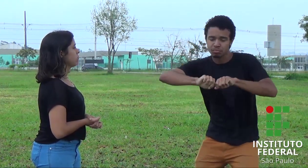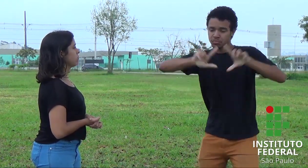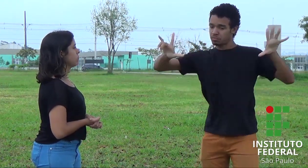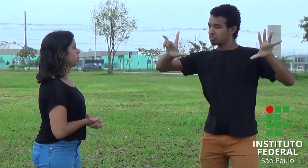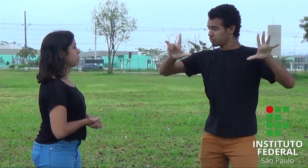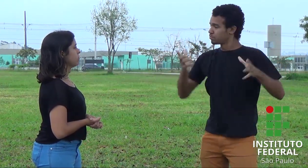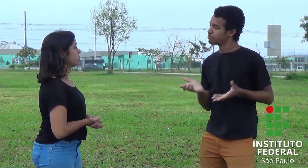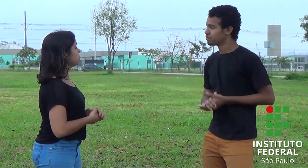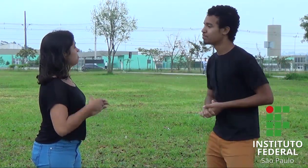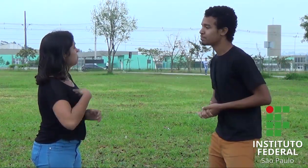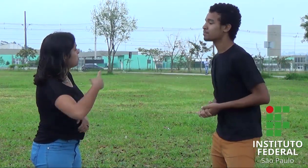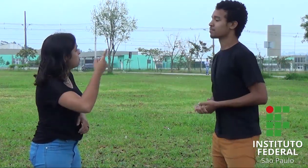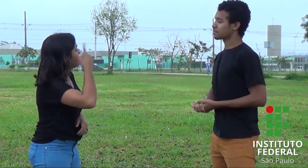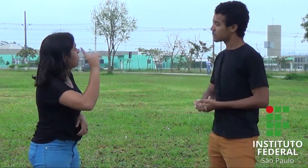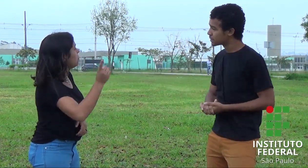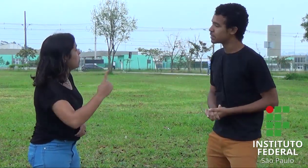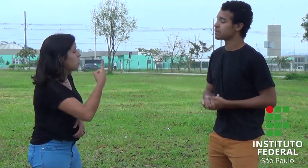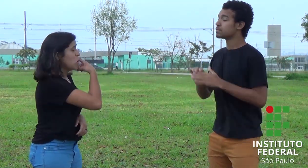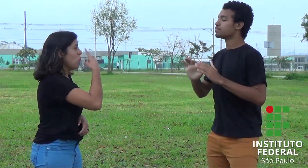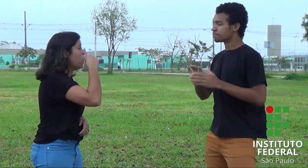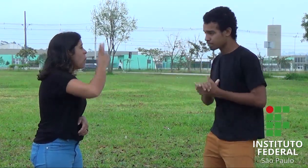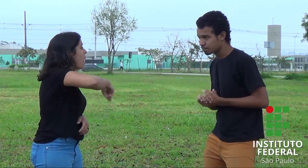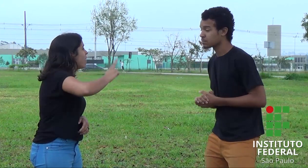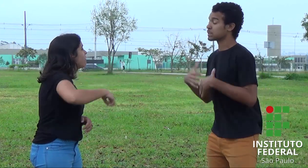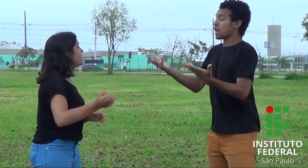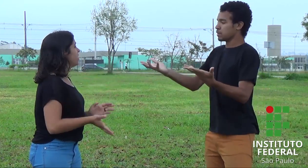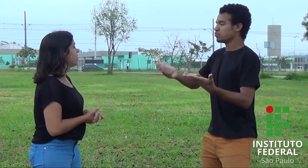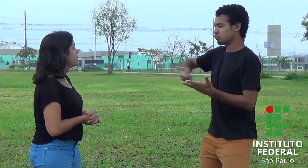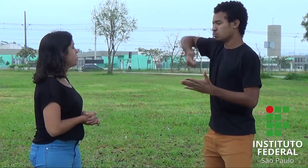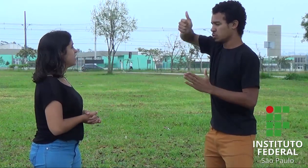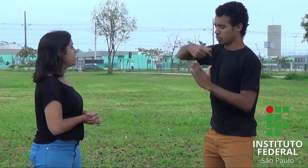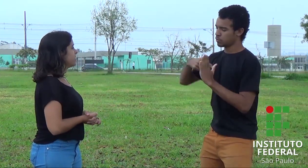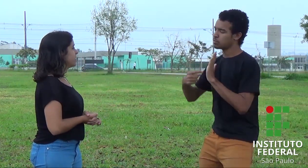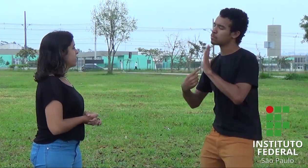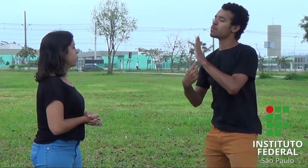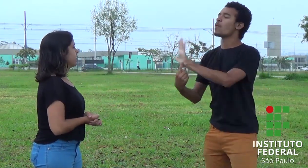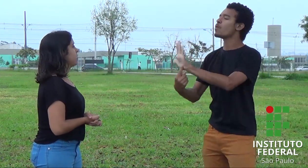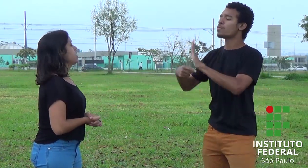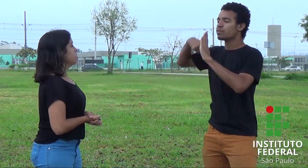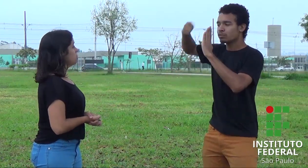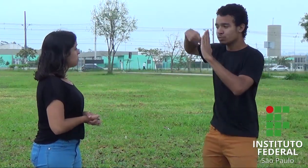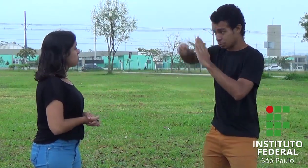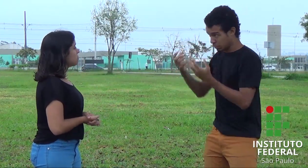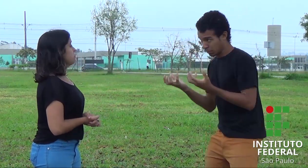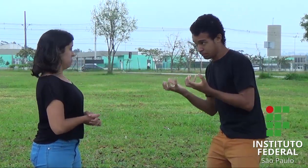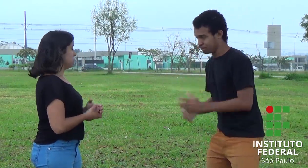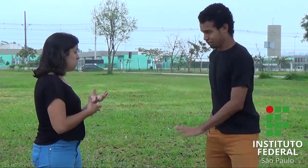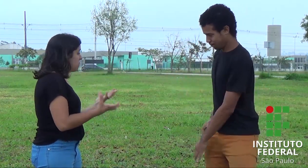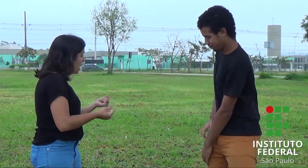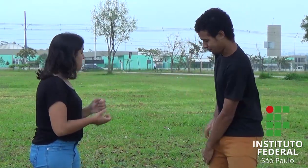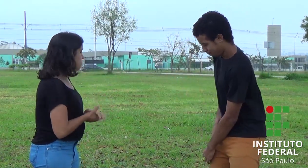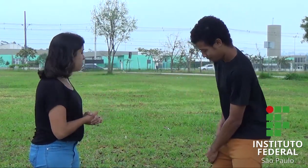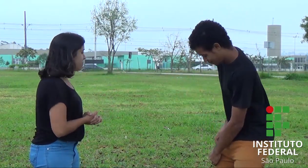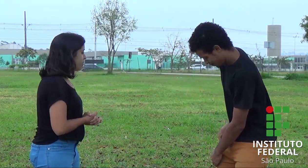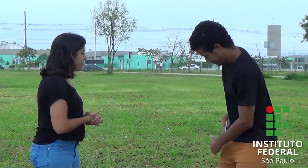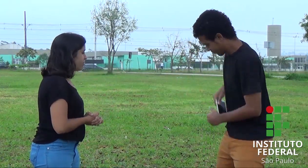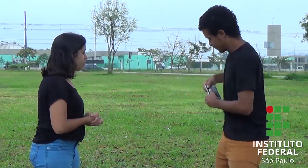inscrição. Eu não sabia e nunca tinha visto. Então, que tal nós vermos um vídeo com todas essas informações?